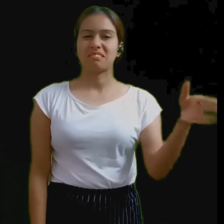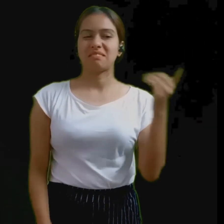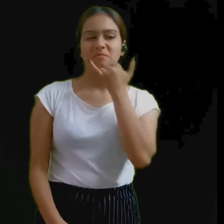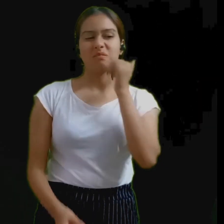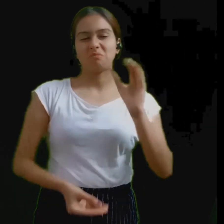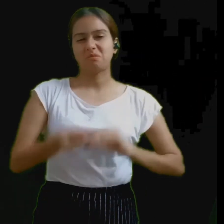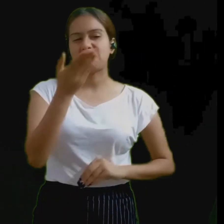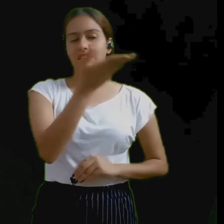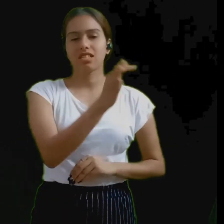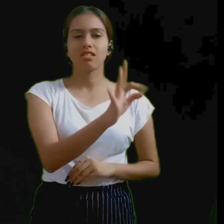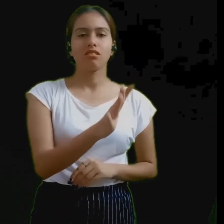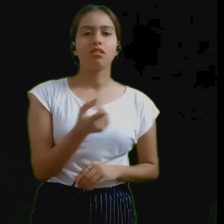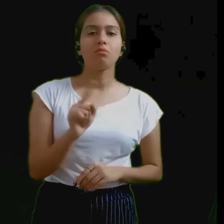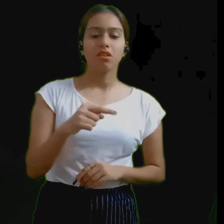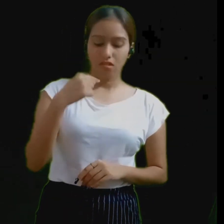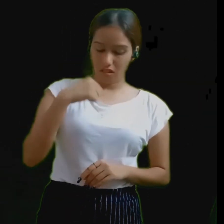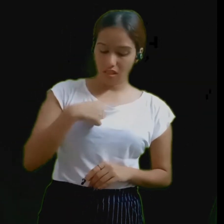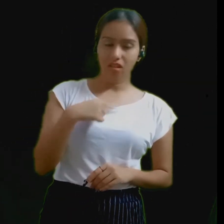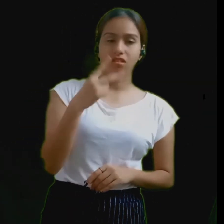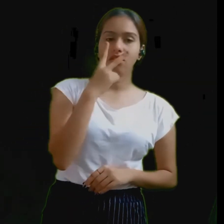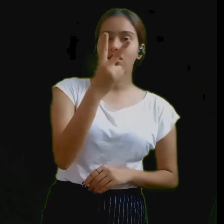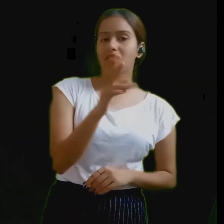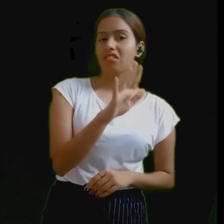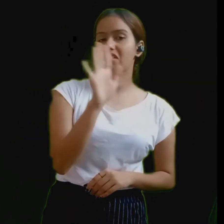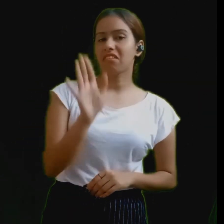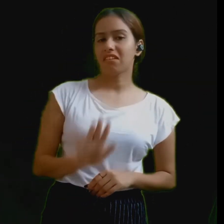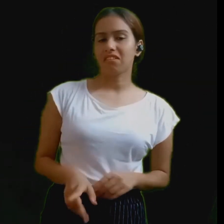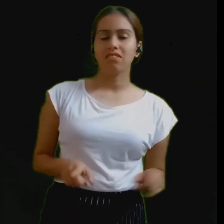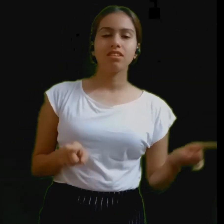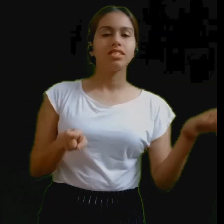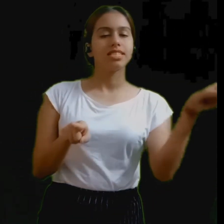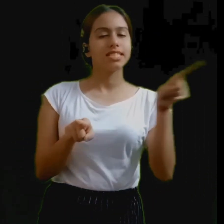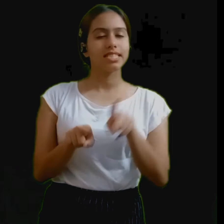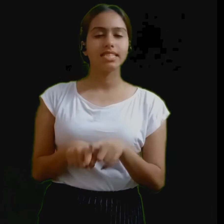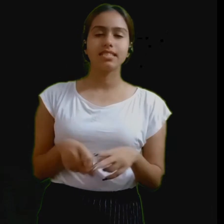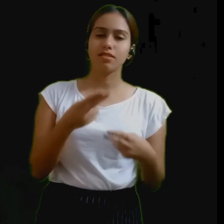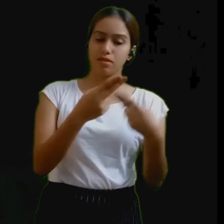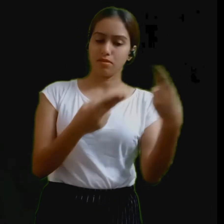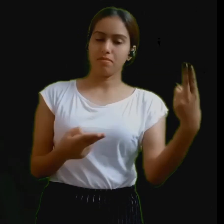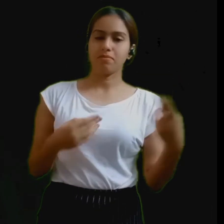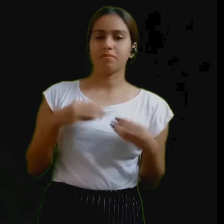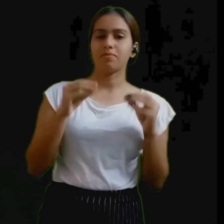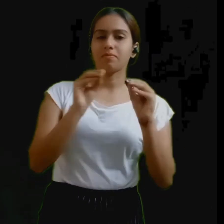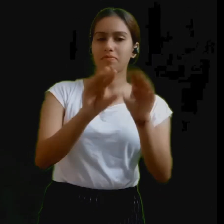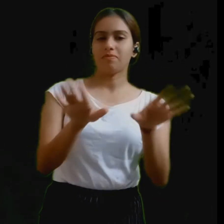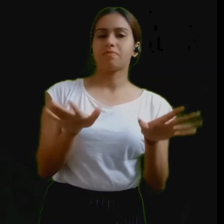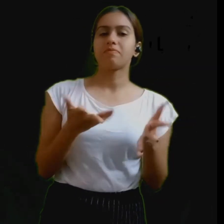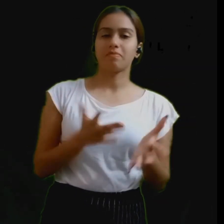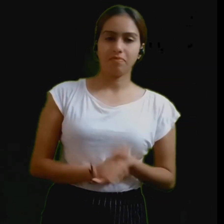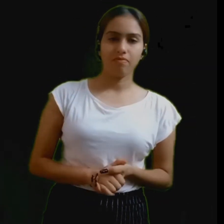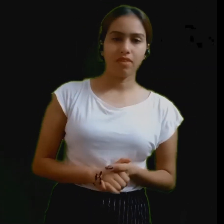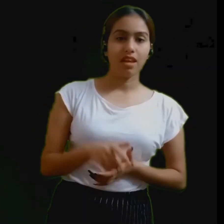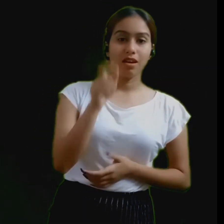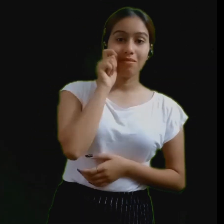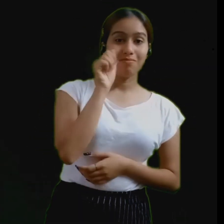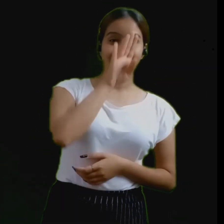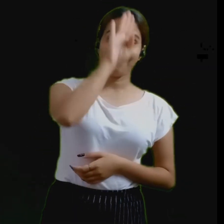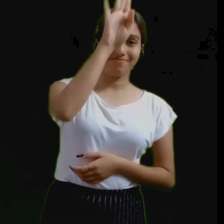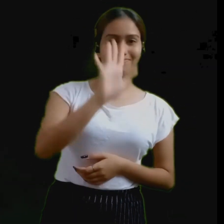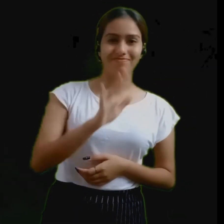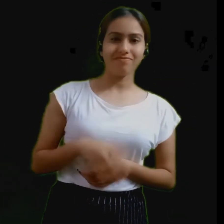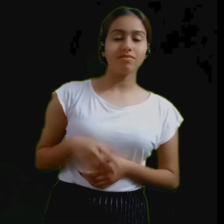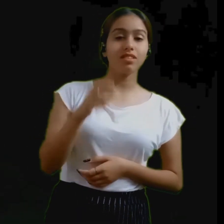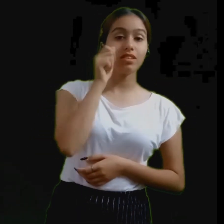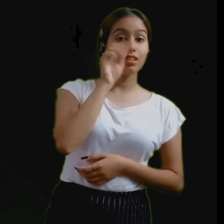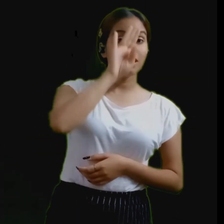दिखती। हाय गाइस, मेरा नाम है आरजे कार्तिक। एक छोटी सी कहानी। ये कहानी एक बादशाह की, जिन्हें अपने कुत्ते से, अपने डॉगी से बड़ा प्यार था।